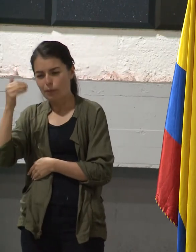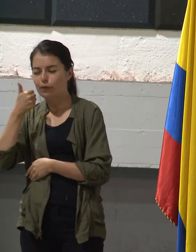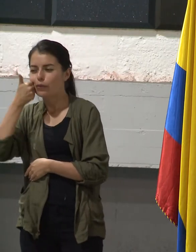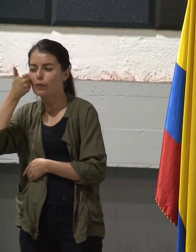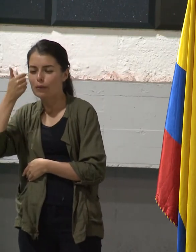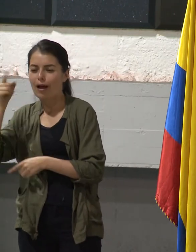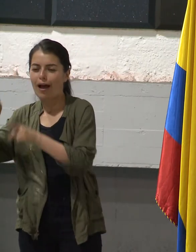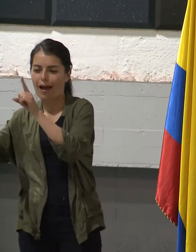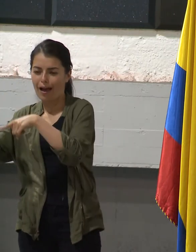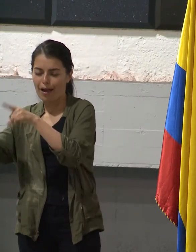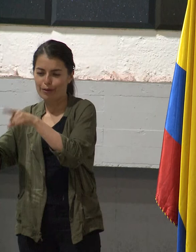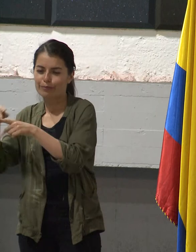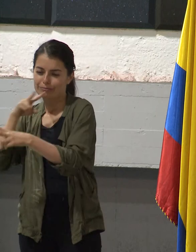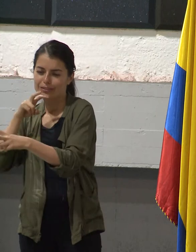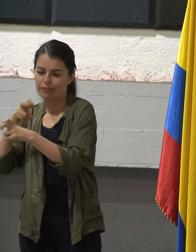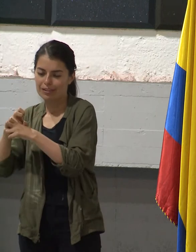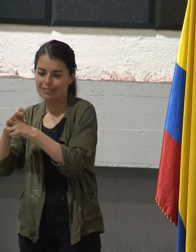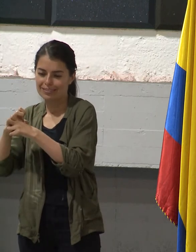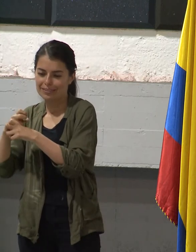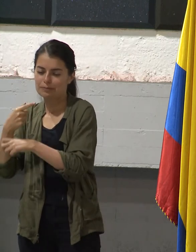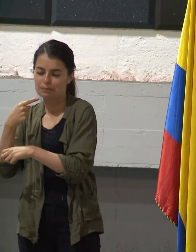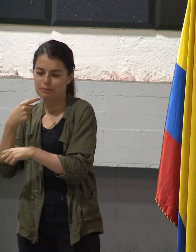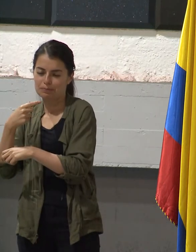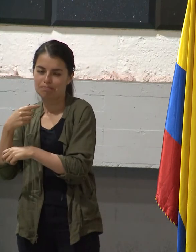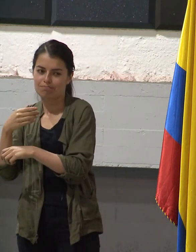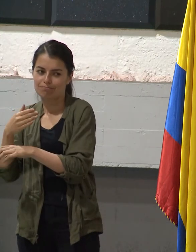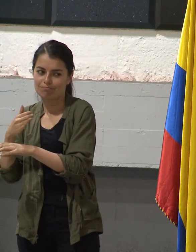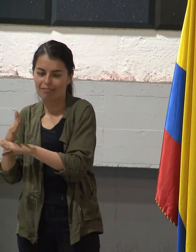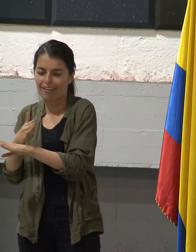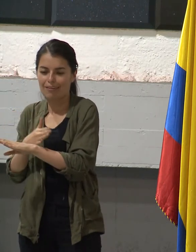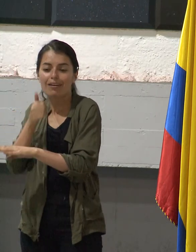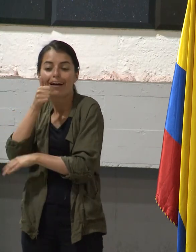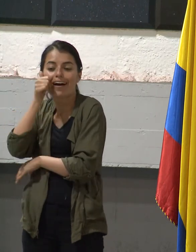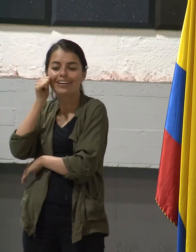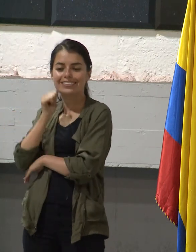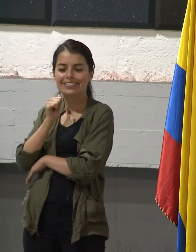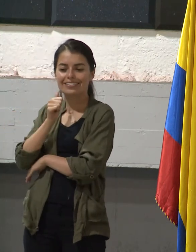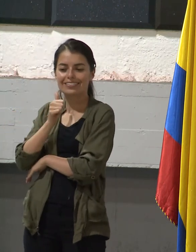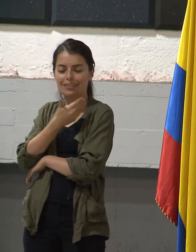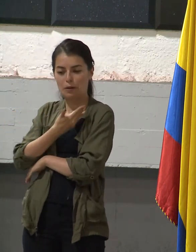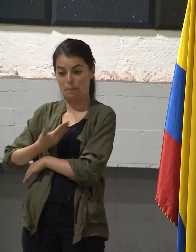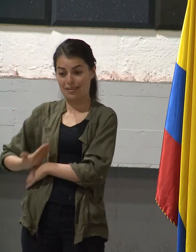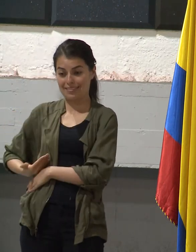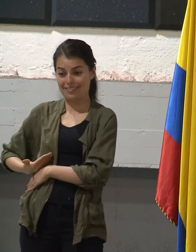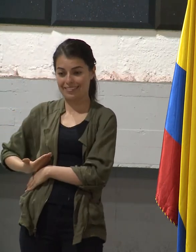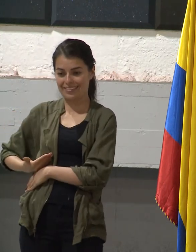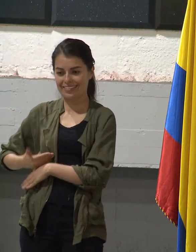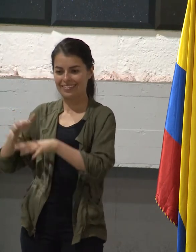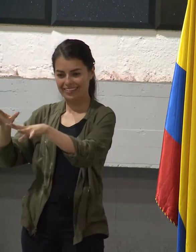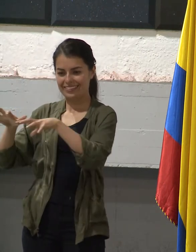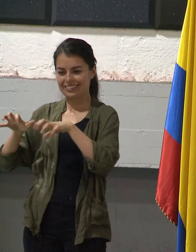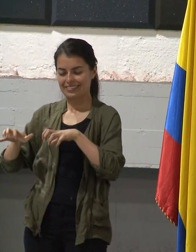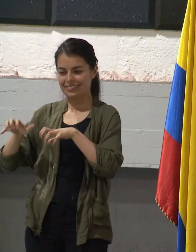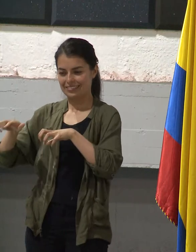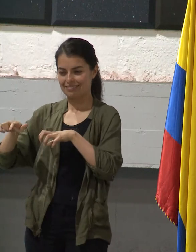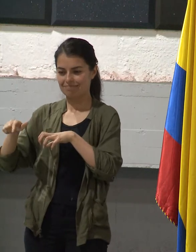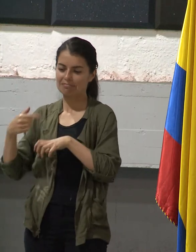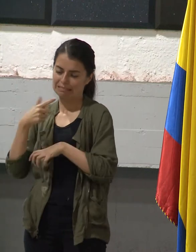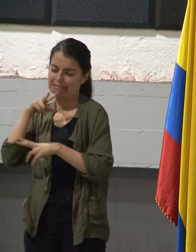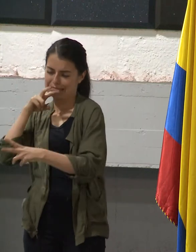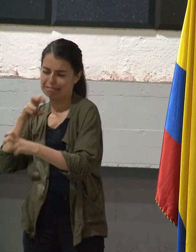ayer en la posesión presidencial pero no es imposible pero crean en ustedes